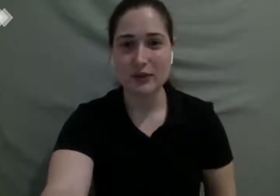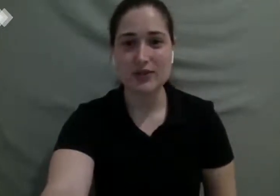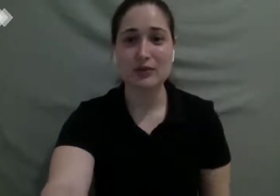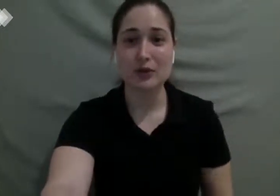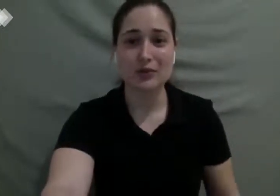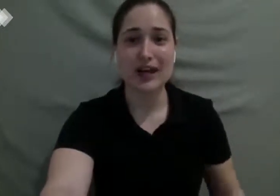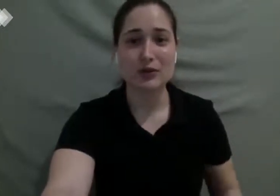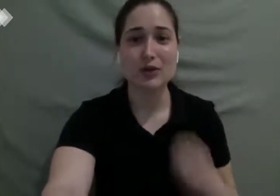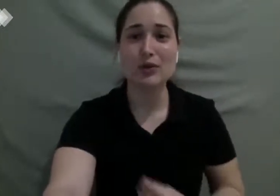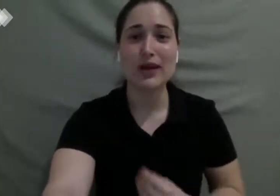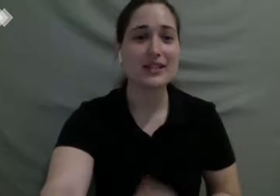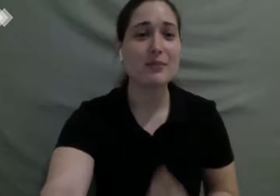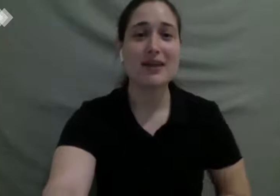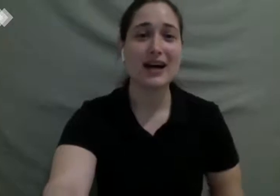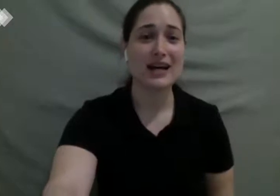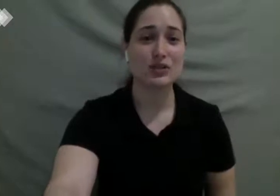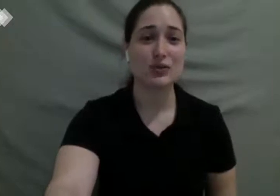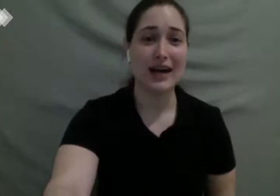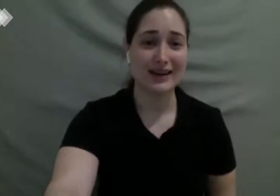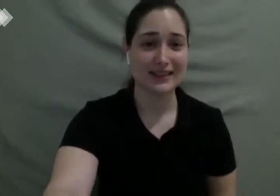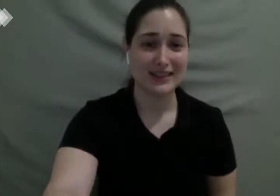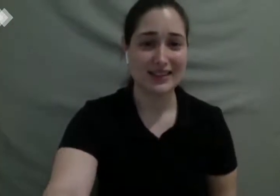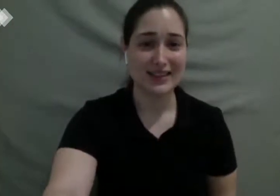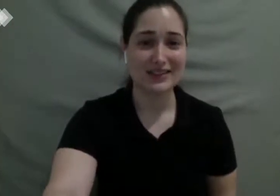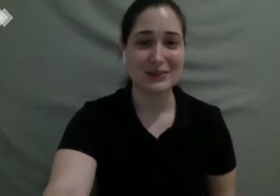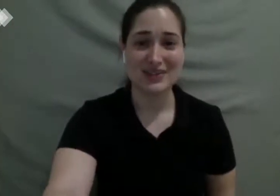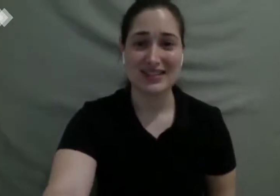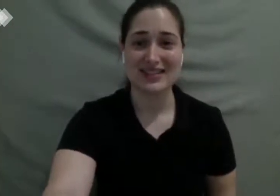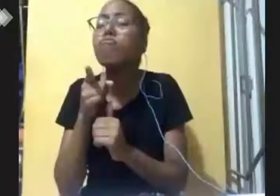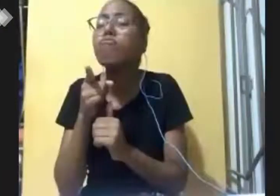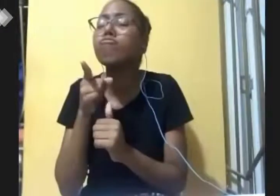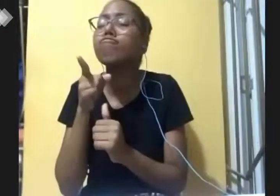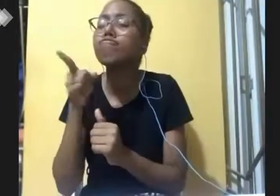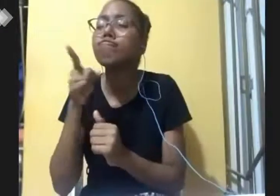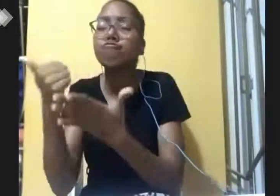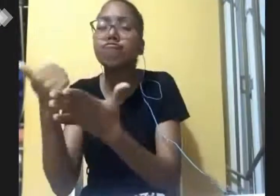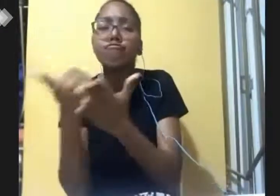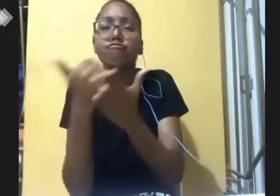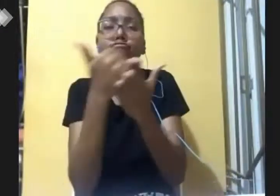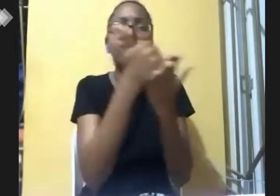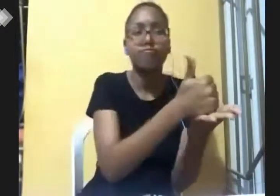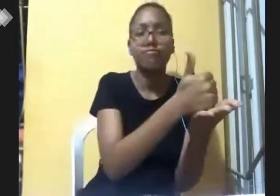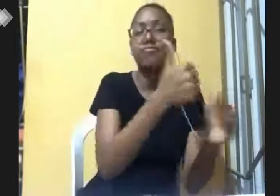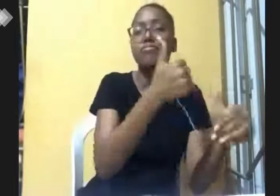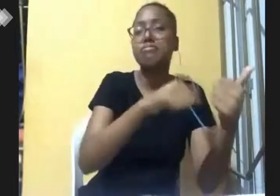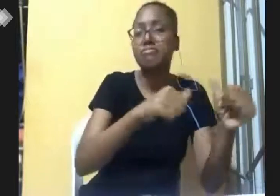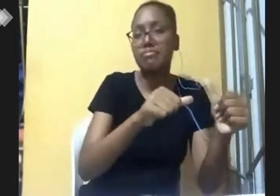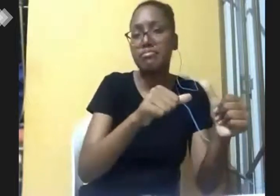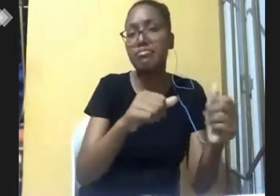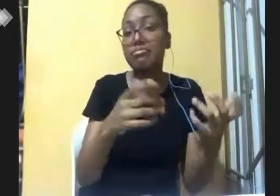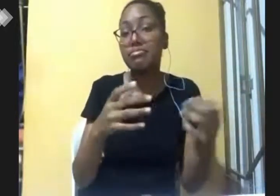Reyes, ahí nuestro voluntario, cómo ella me va a ayudar. Entonces, ¿qué diga usted,